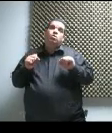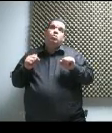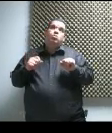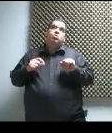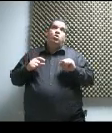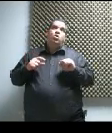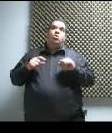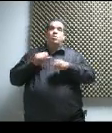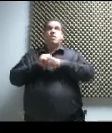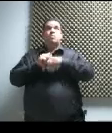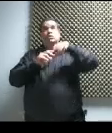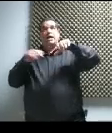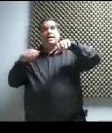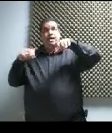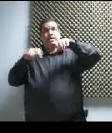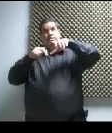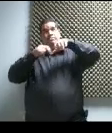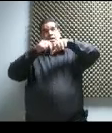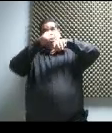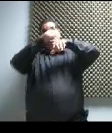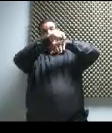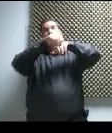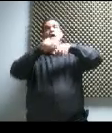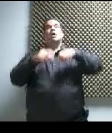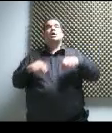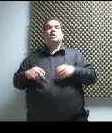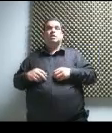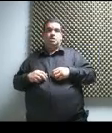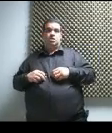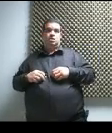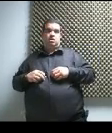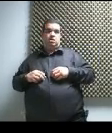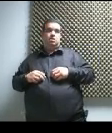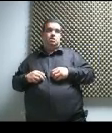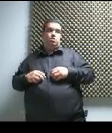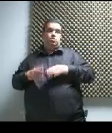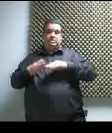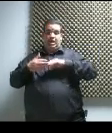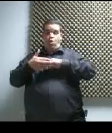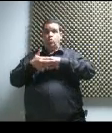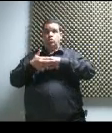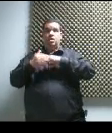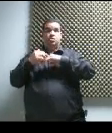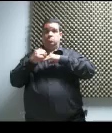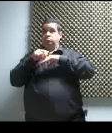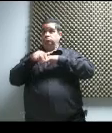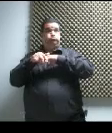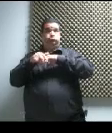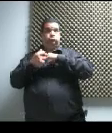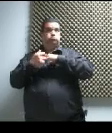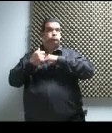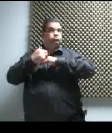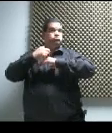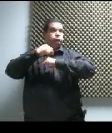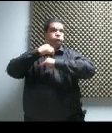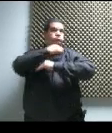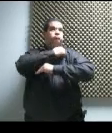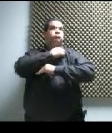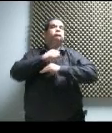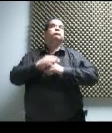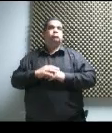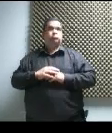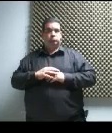Alto, ¿verdad? Una evacuación vertical o si no, tierra adentro. En ese caso. Y siempre tomando en cuenta de que se